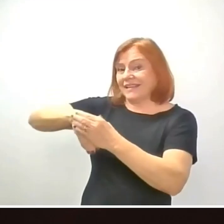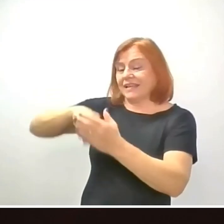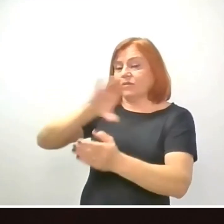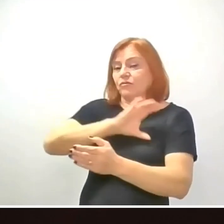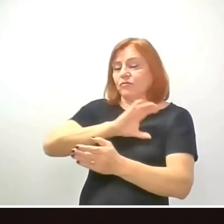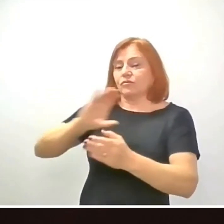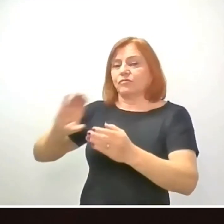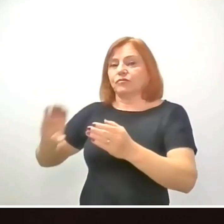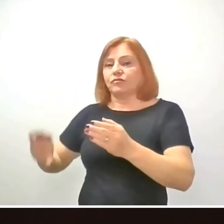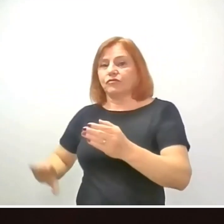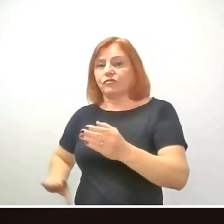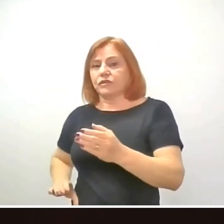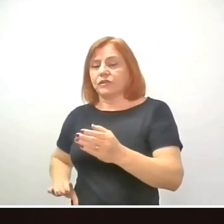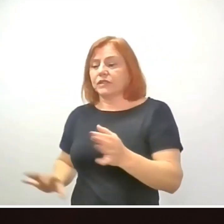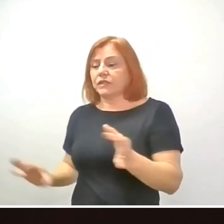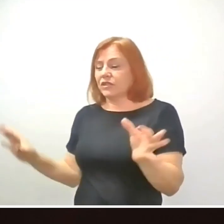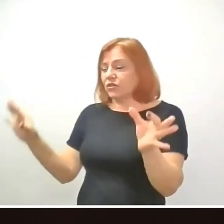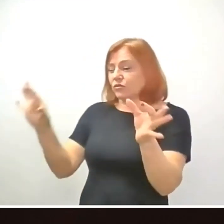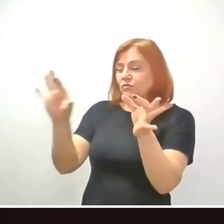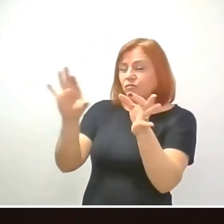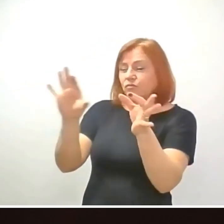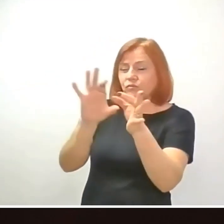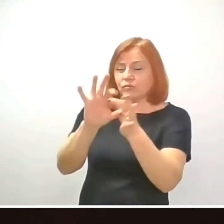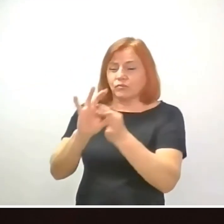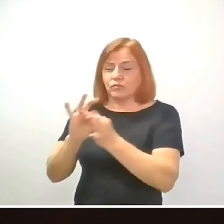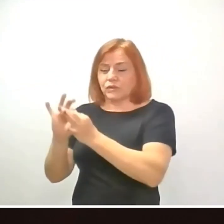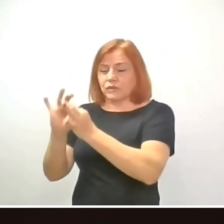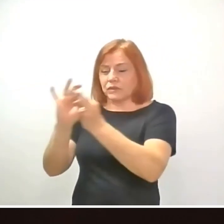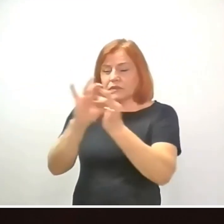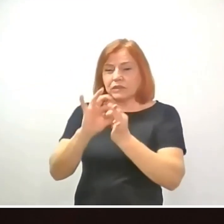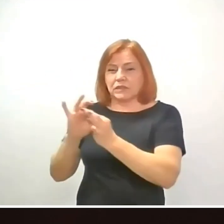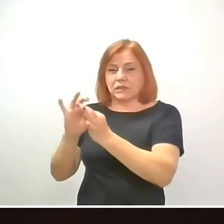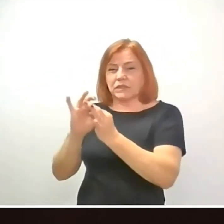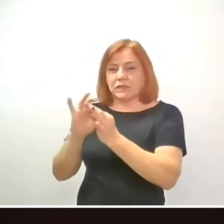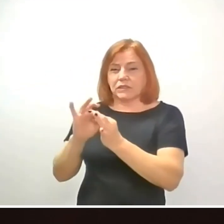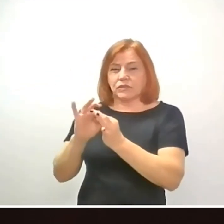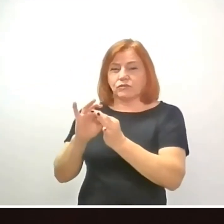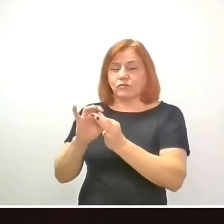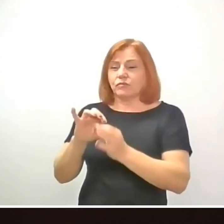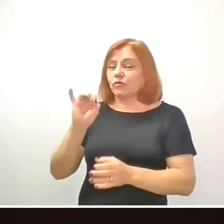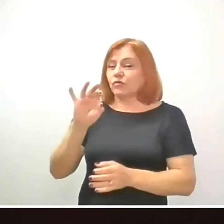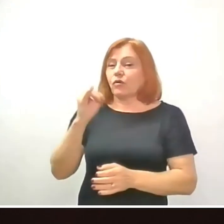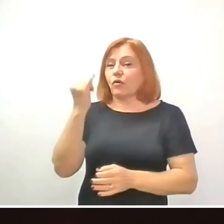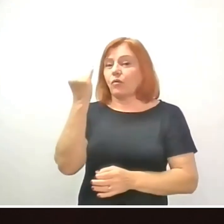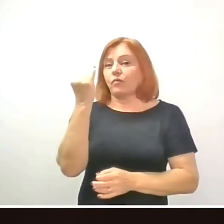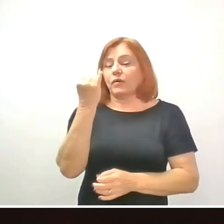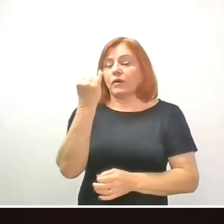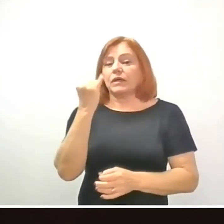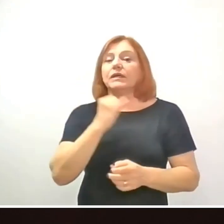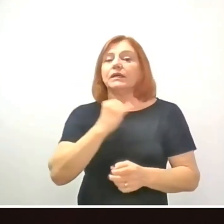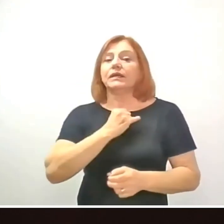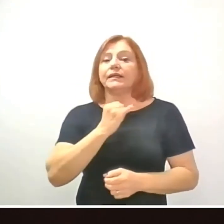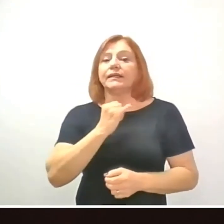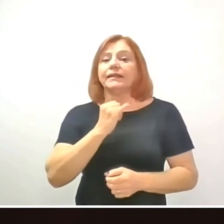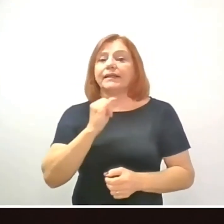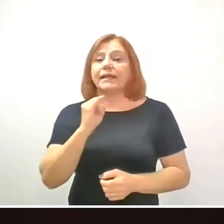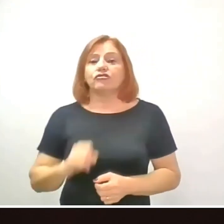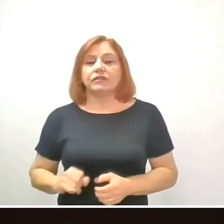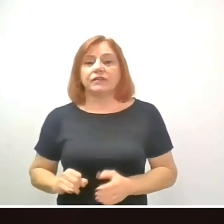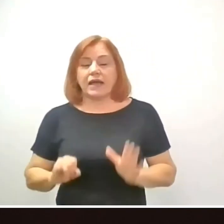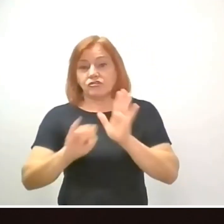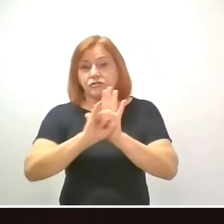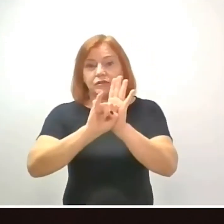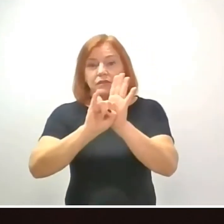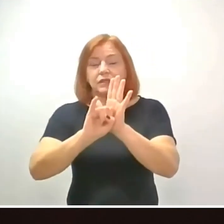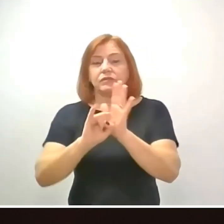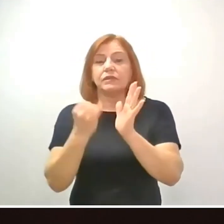entidade universal ilustrada pela videira verdadeira. Então, eu quero terminar lendo João 17 com vocês mais